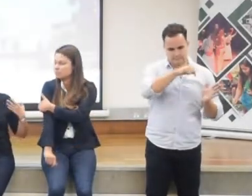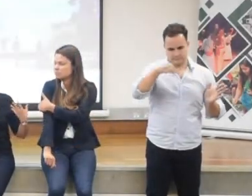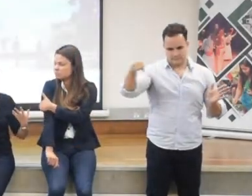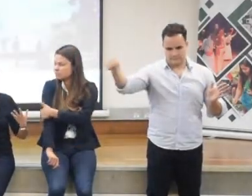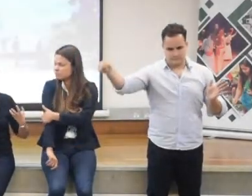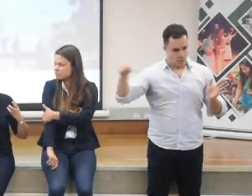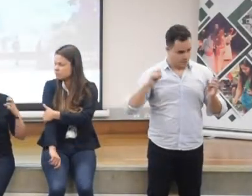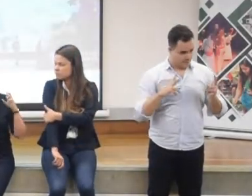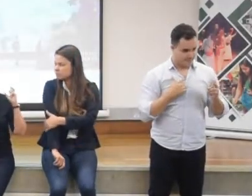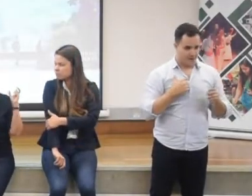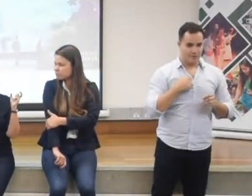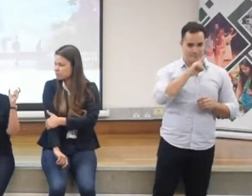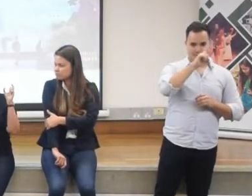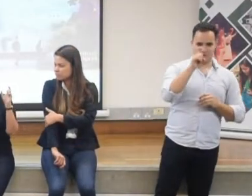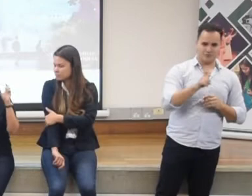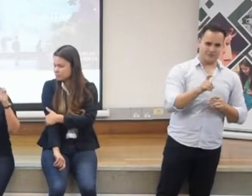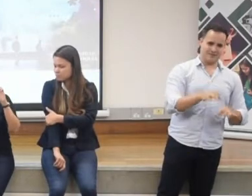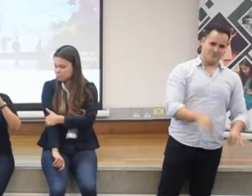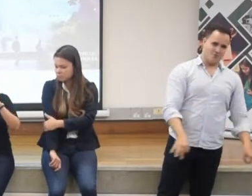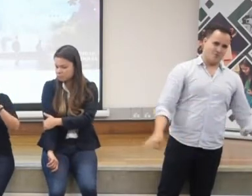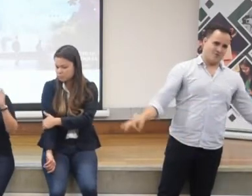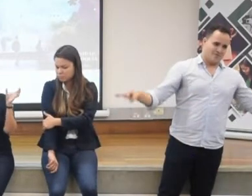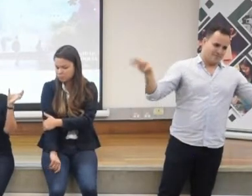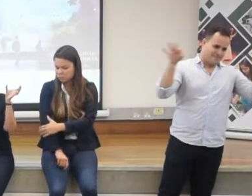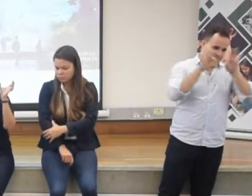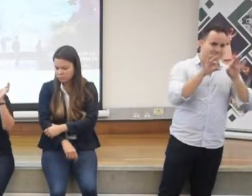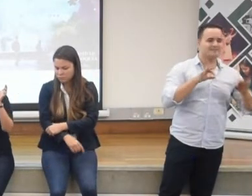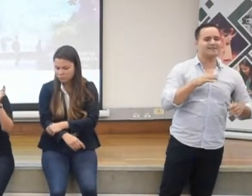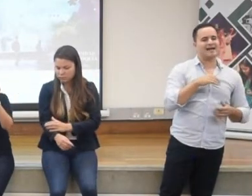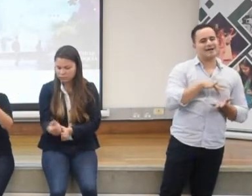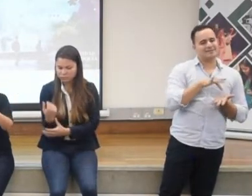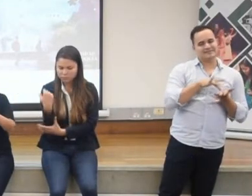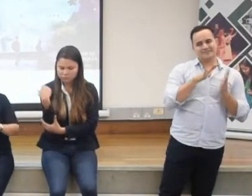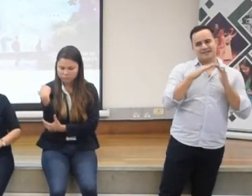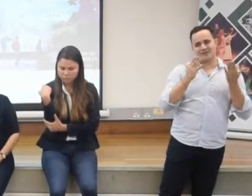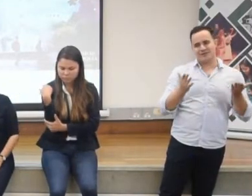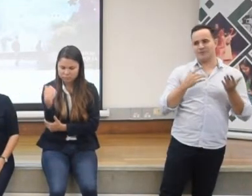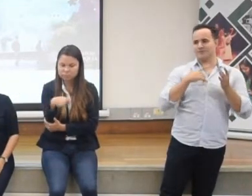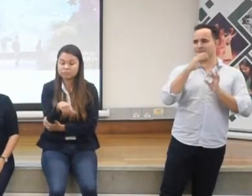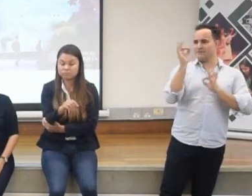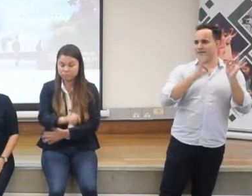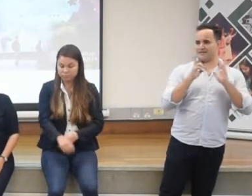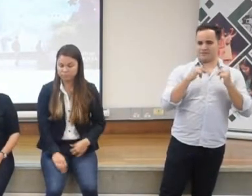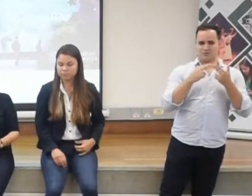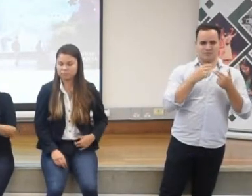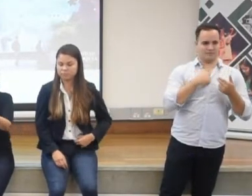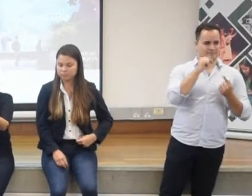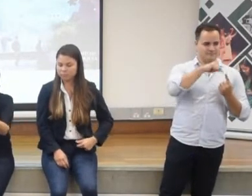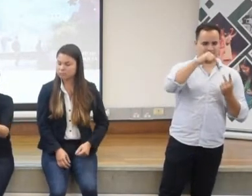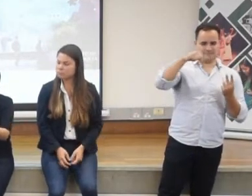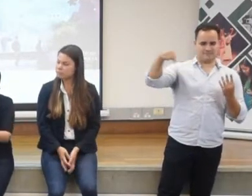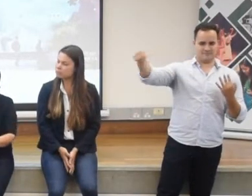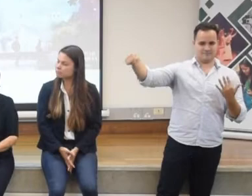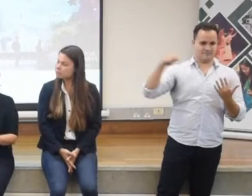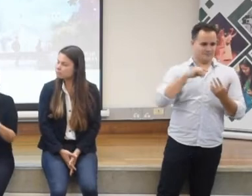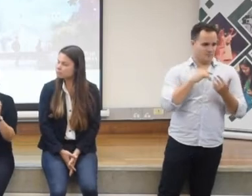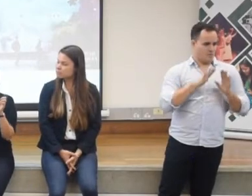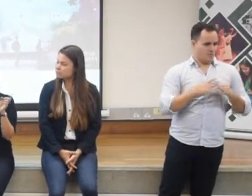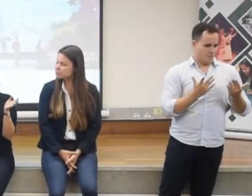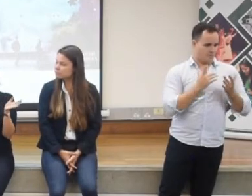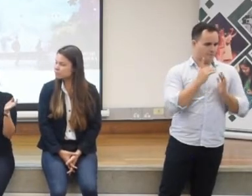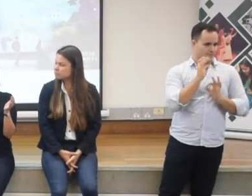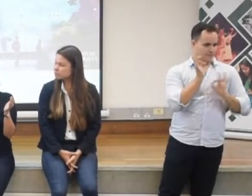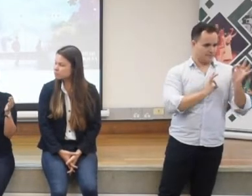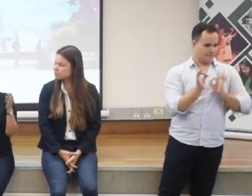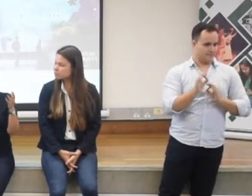viene la pregunta del millón: ¿cómo vamos a participar en la preparación de cada reunión? En las unidades lo que más prima es